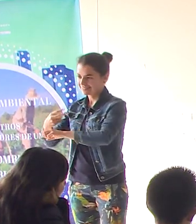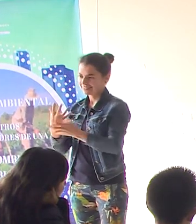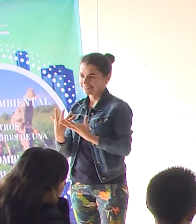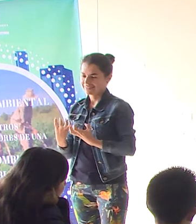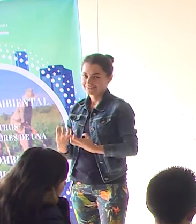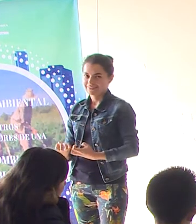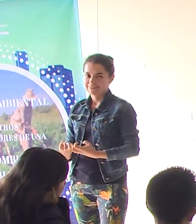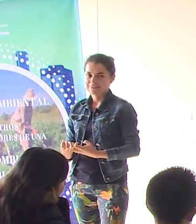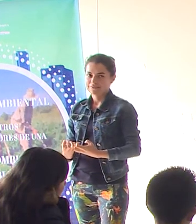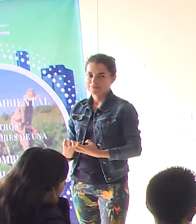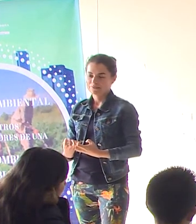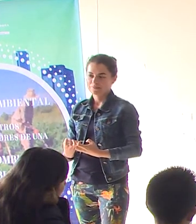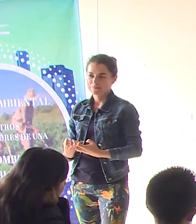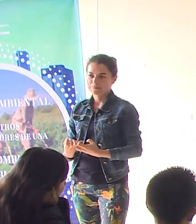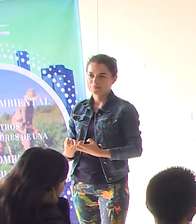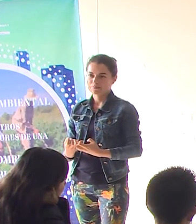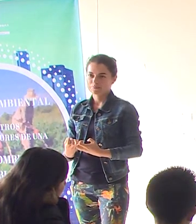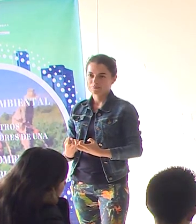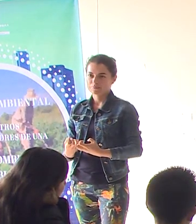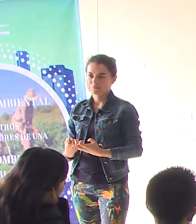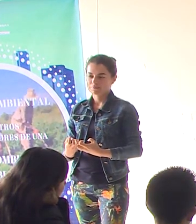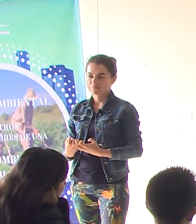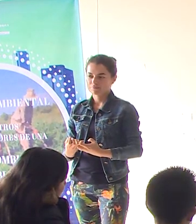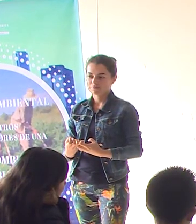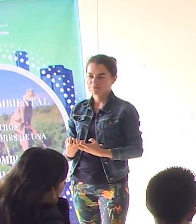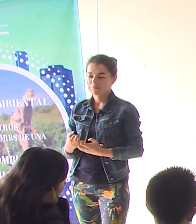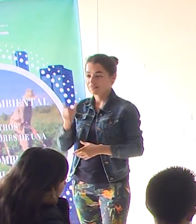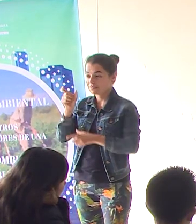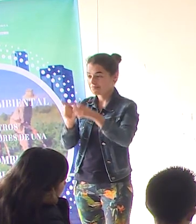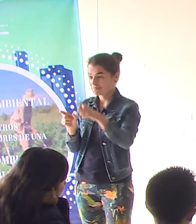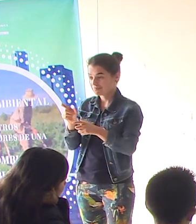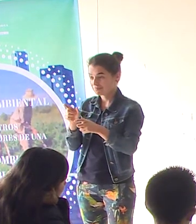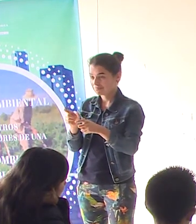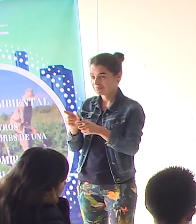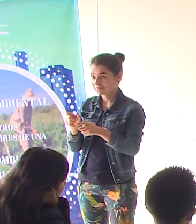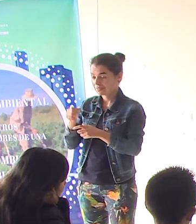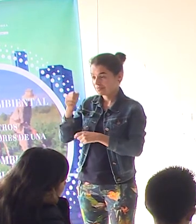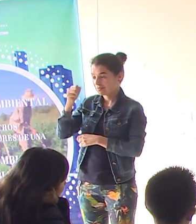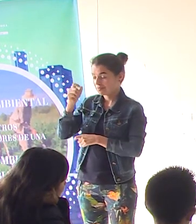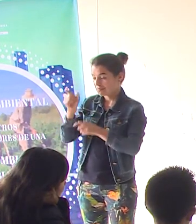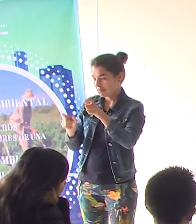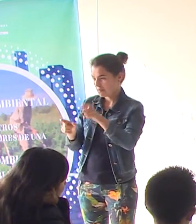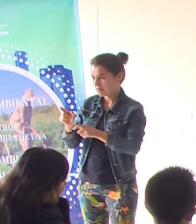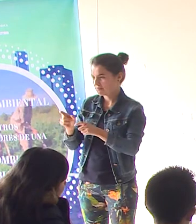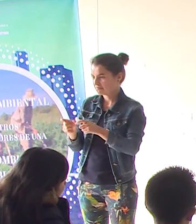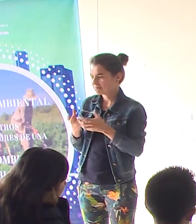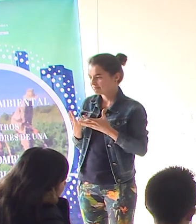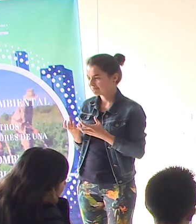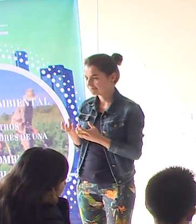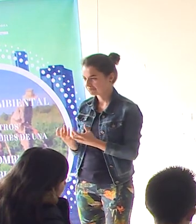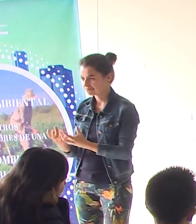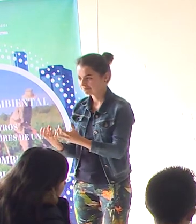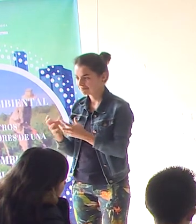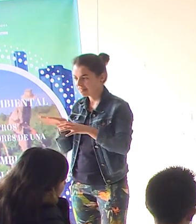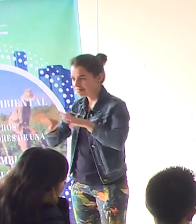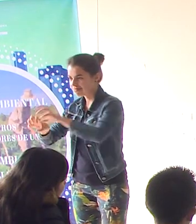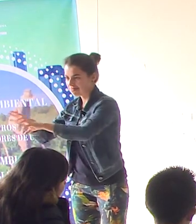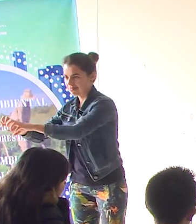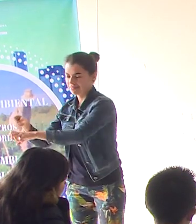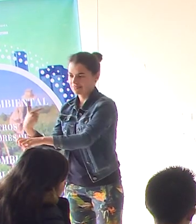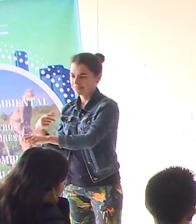digamos congelados sube el precio de sus terrenos porque al ser